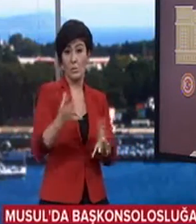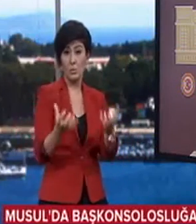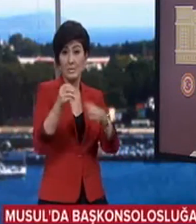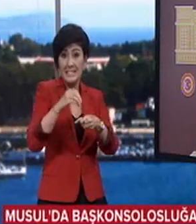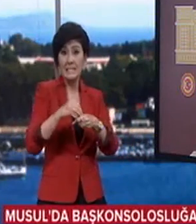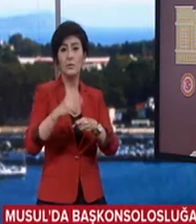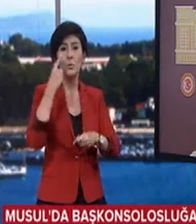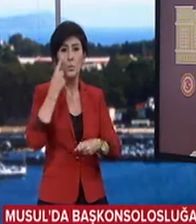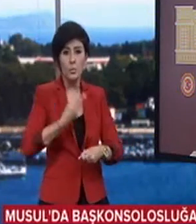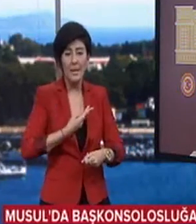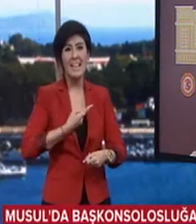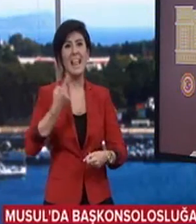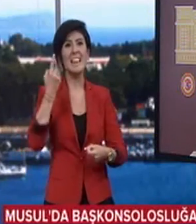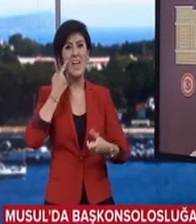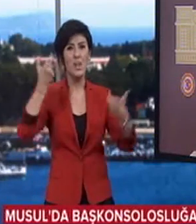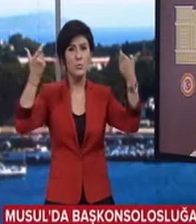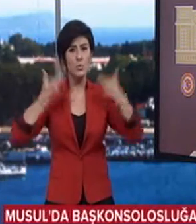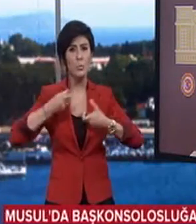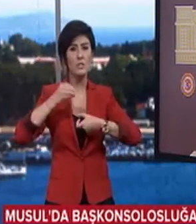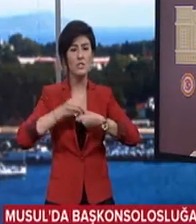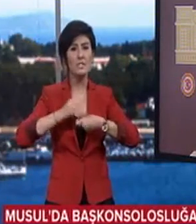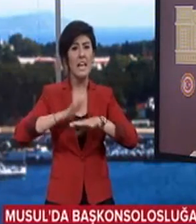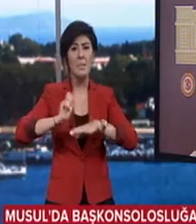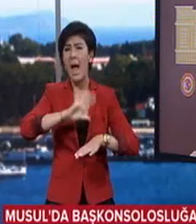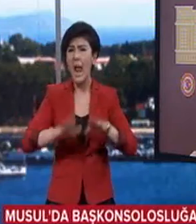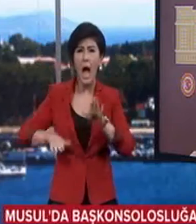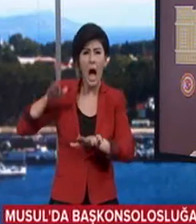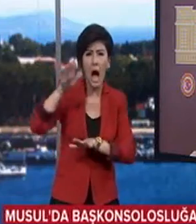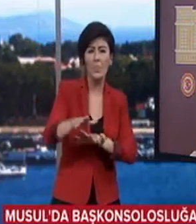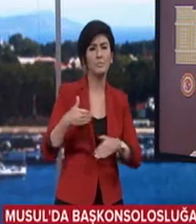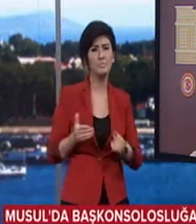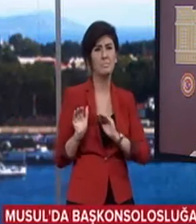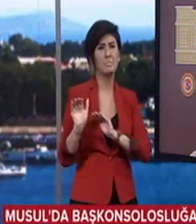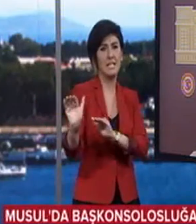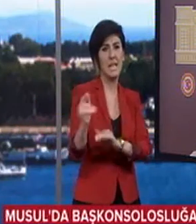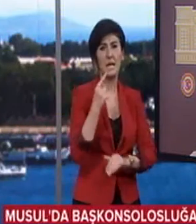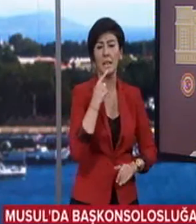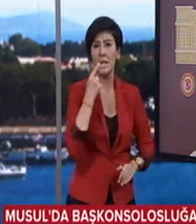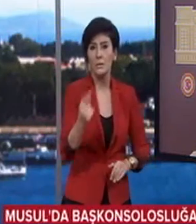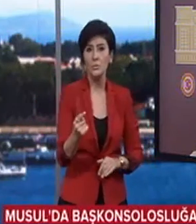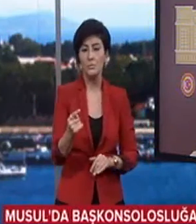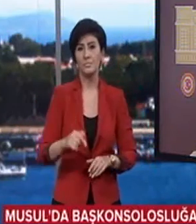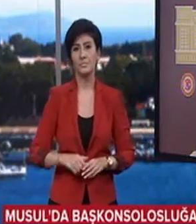için hükümetin devlet sorumluluğu içinde atacağı her adımın destekçisi olacağız," diye konuştu.